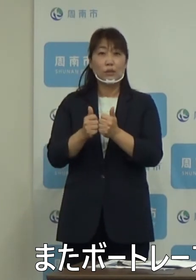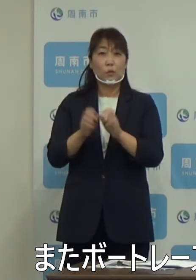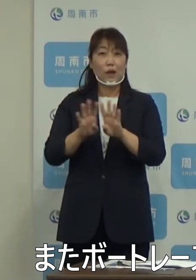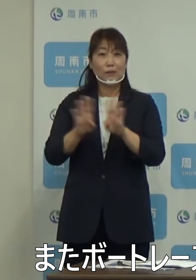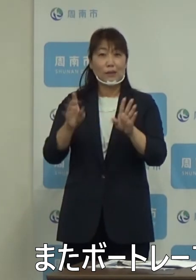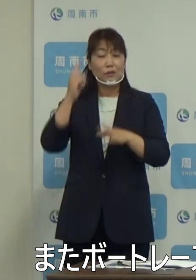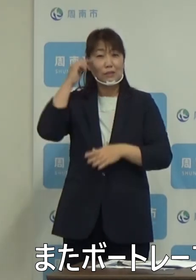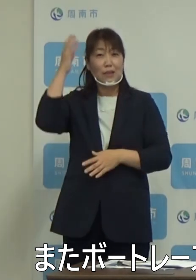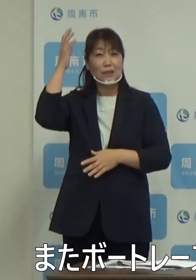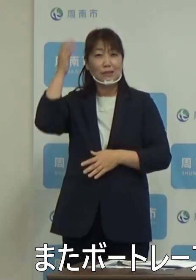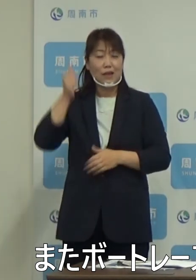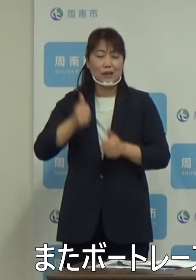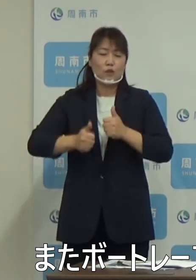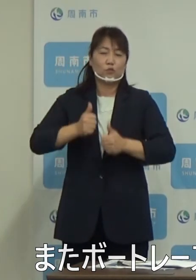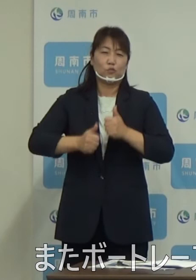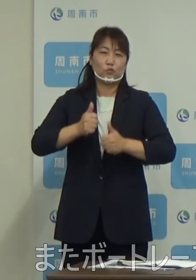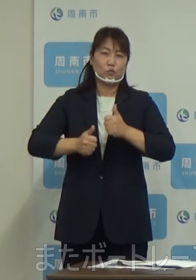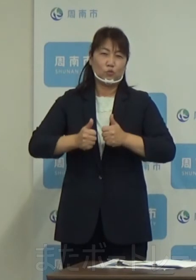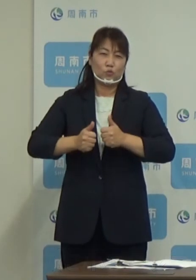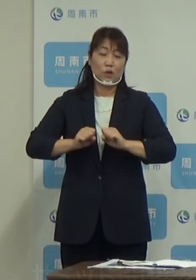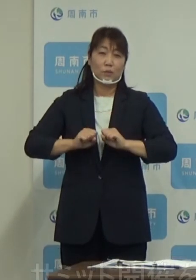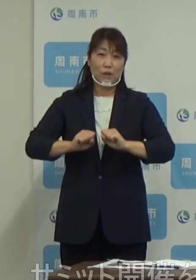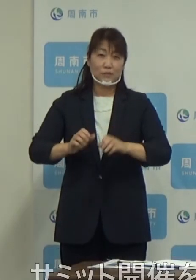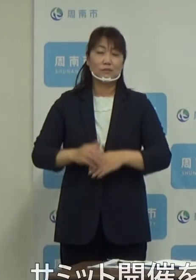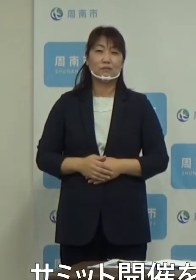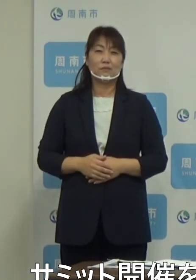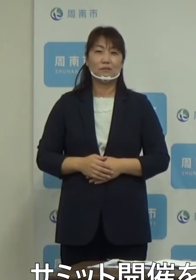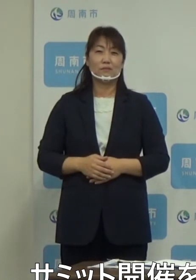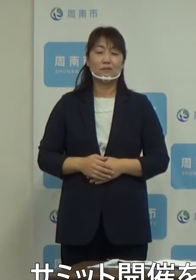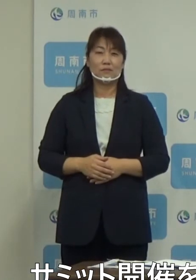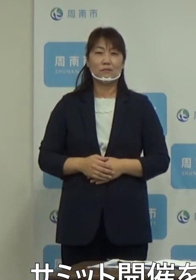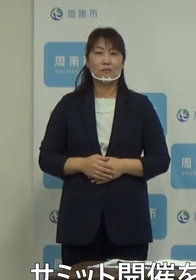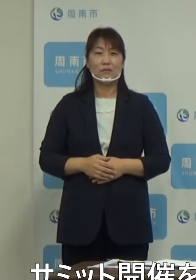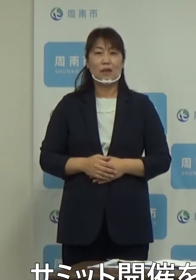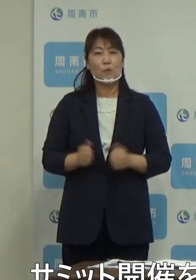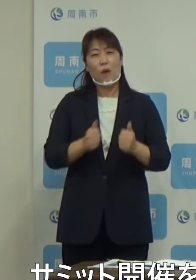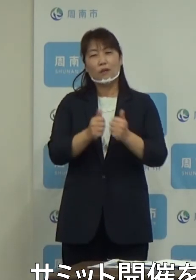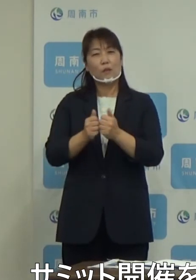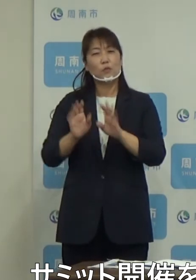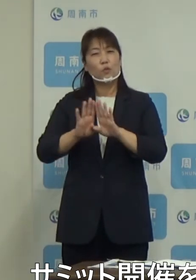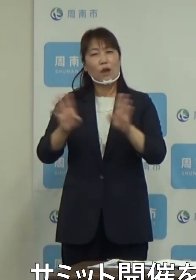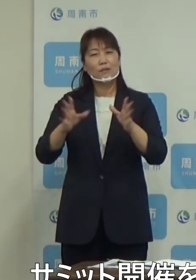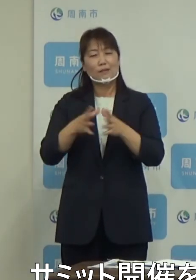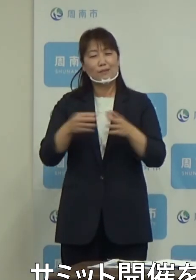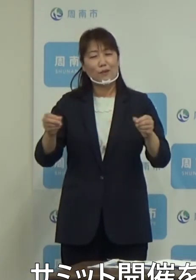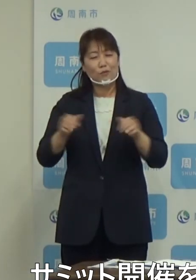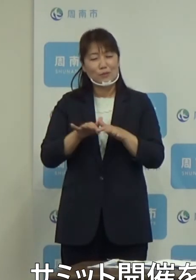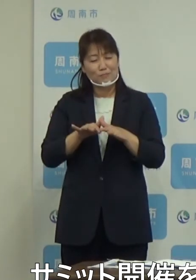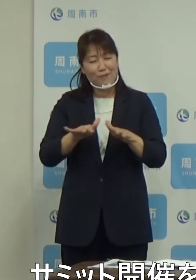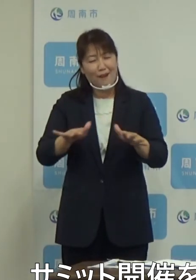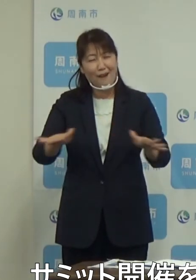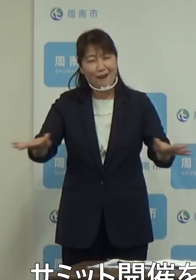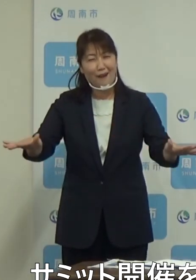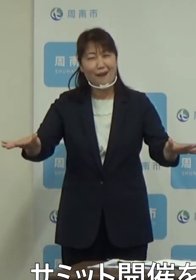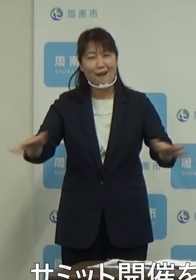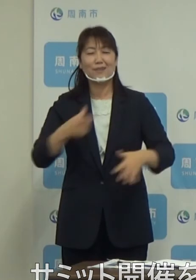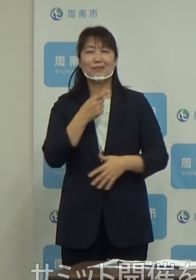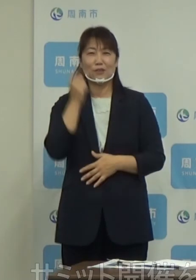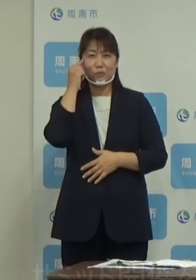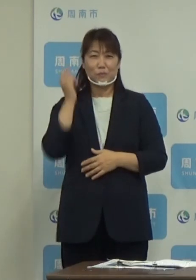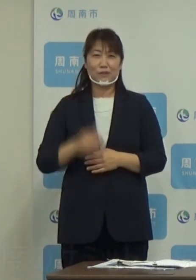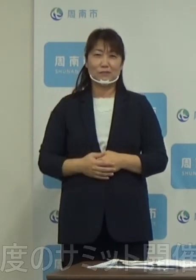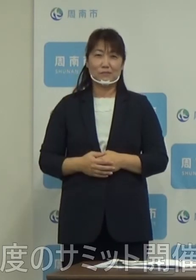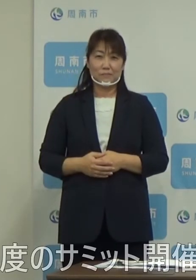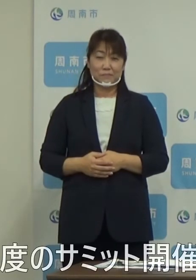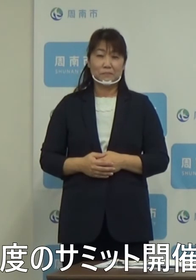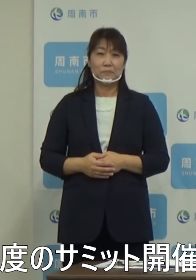念した冠レースを行い、サミットの開催を全国に向けて発信 PR してまいります